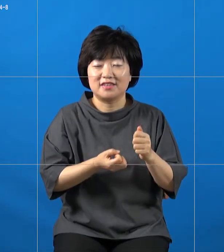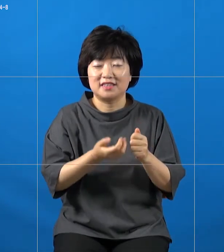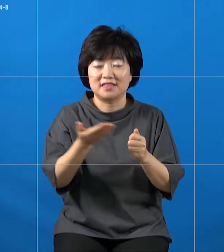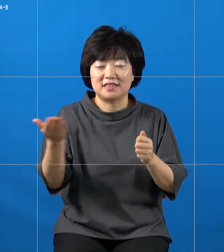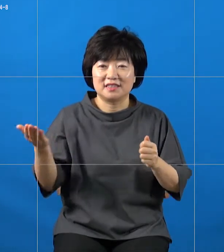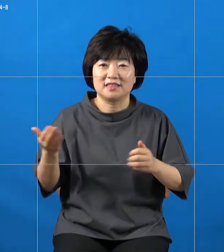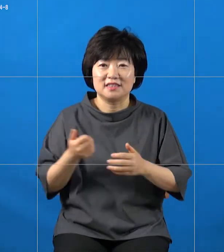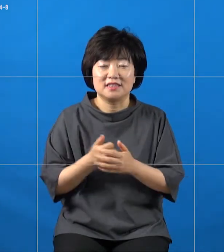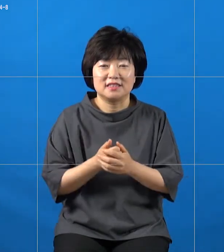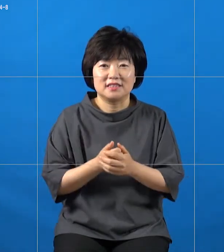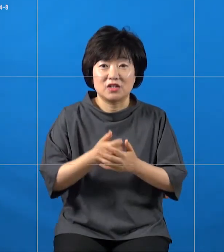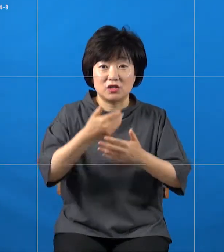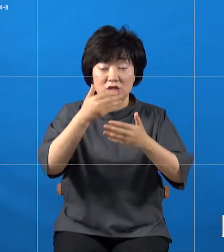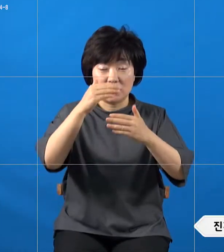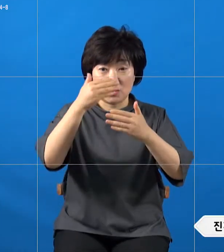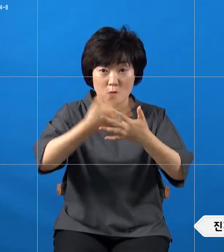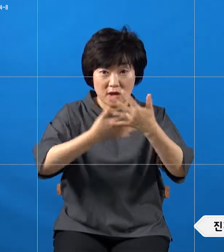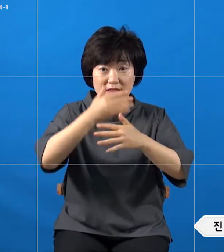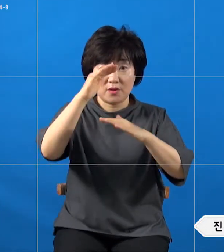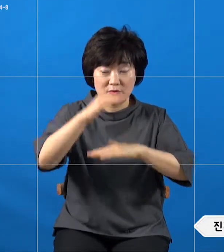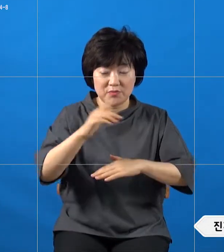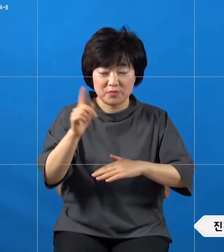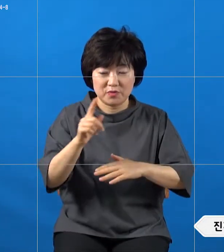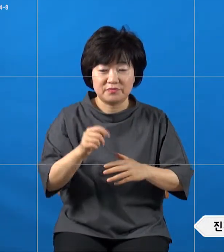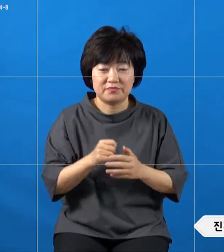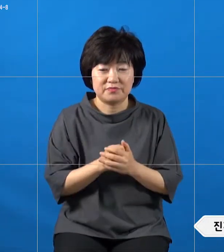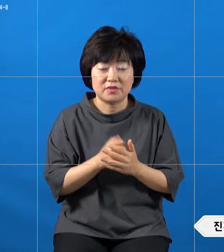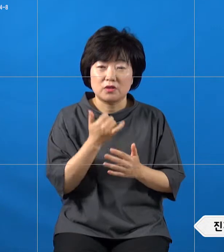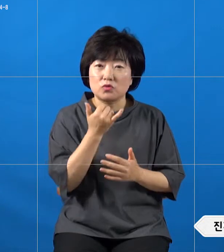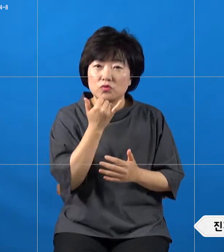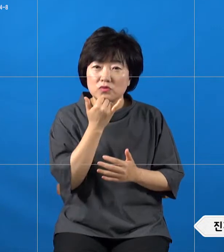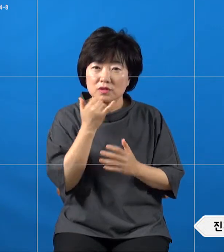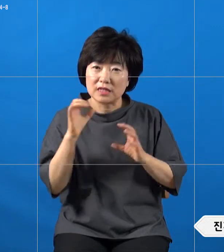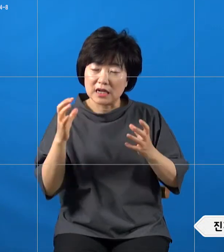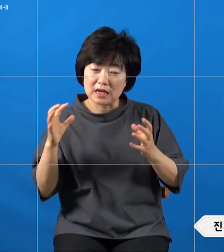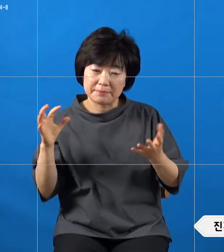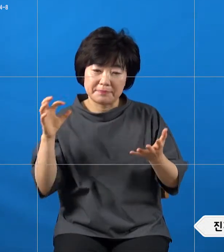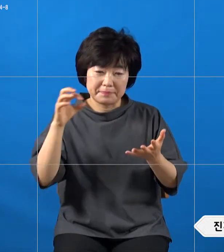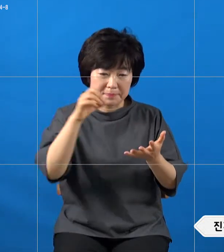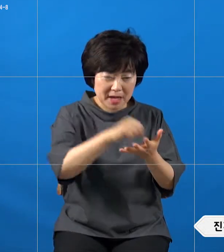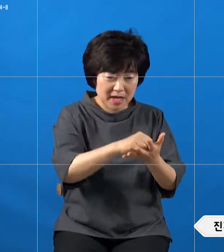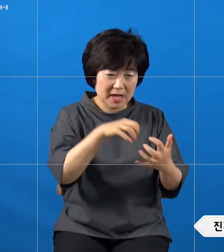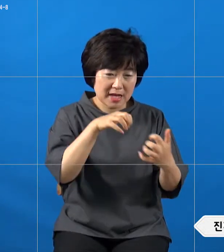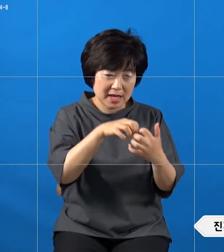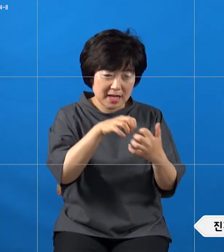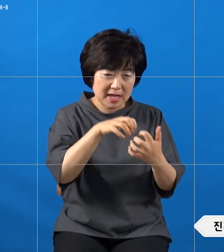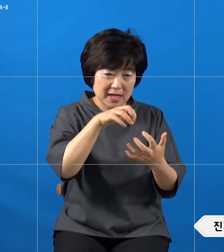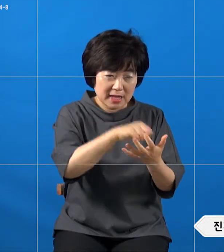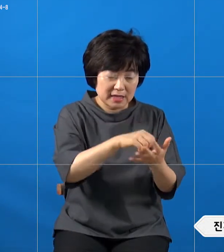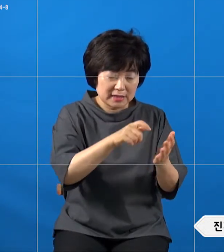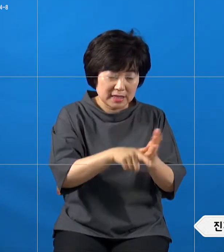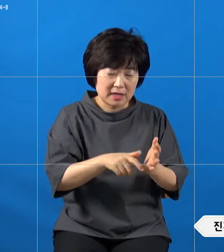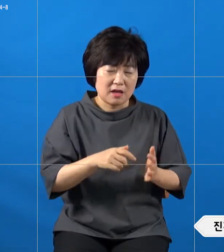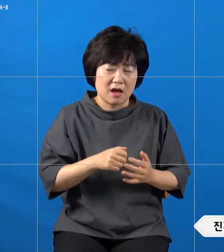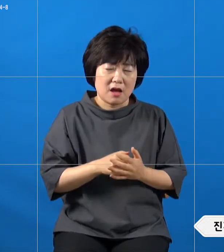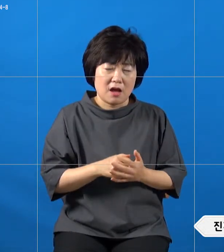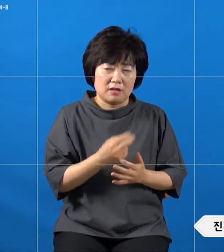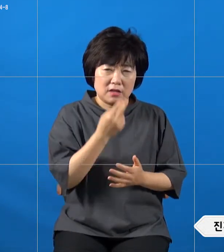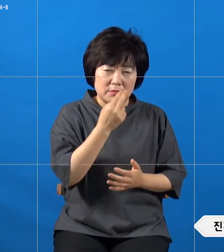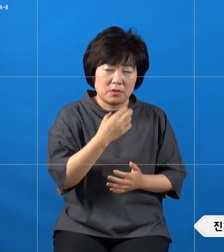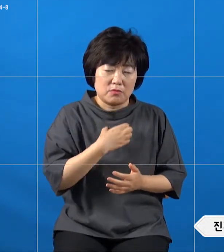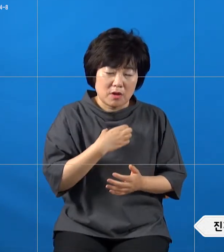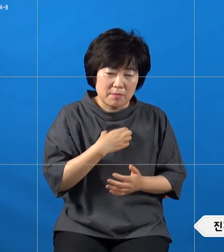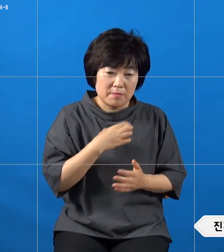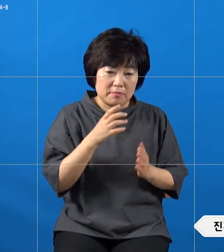대전 당시에 나치의 그 폭행 가운데 생명의 위협을 느끼는 가운데 많은